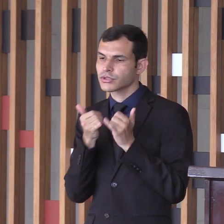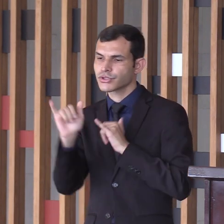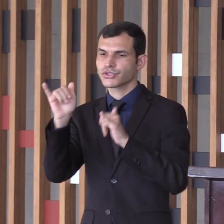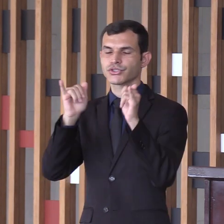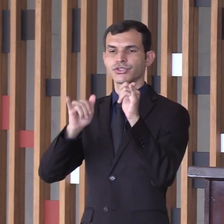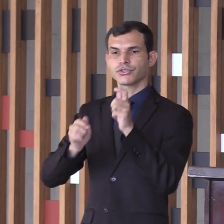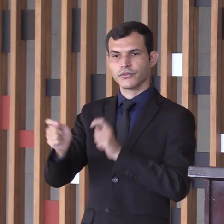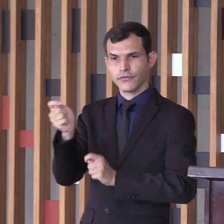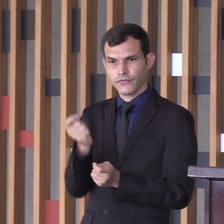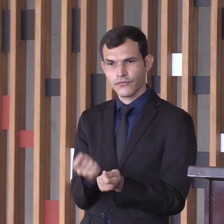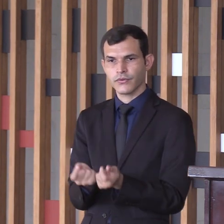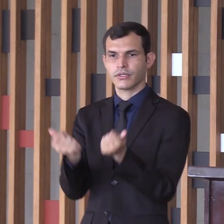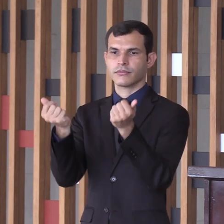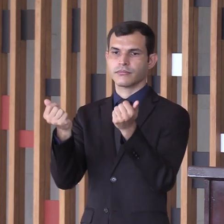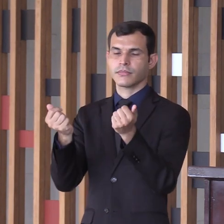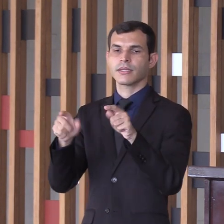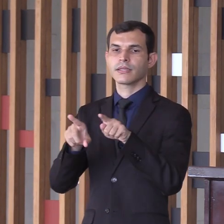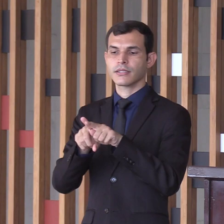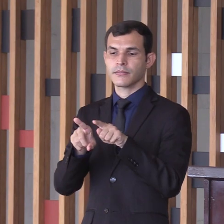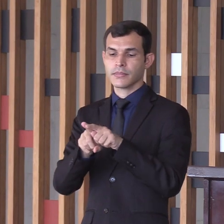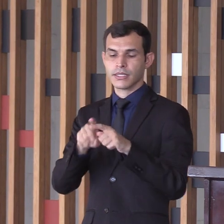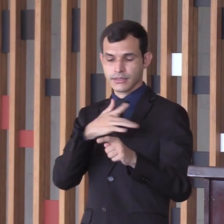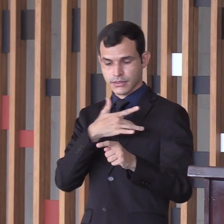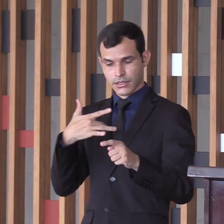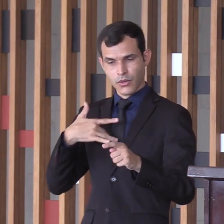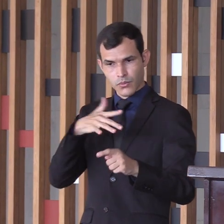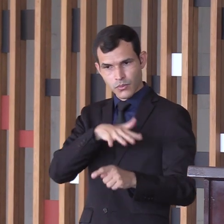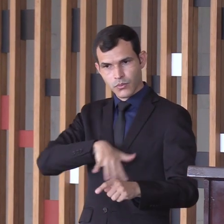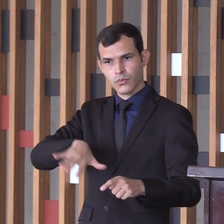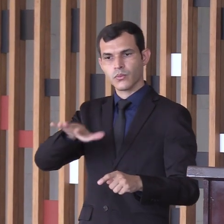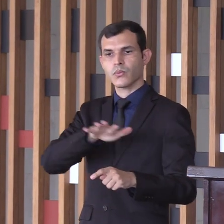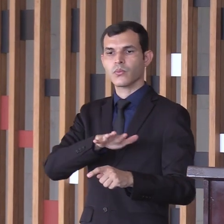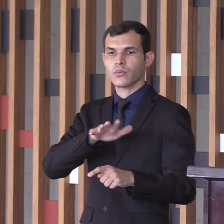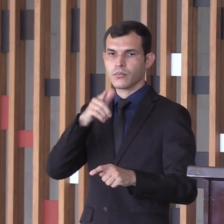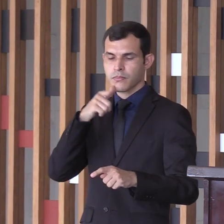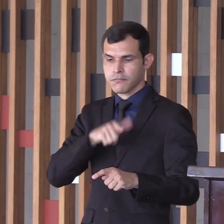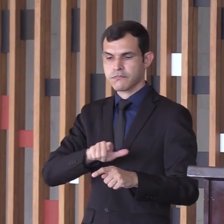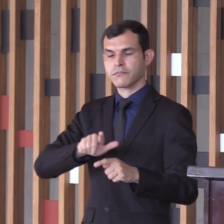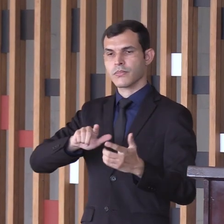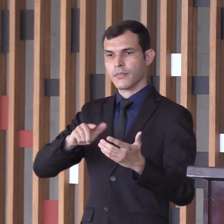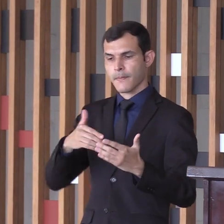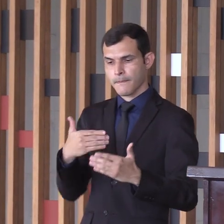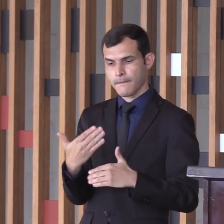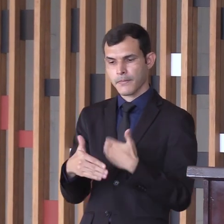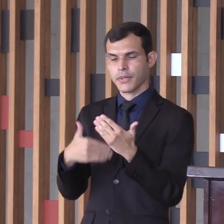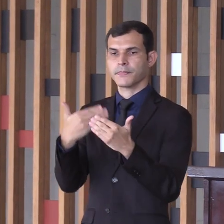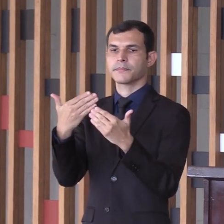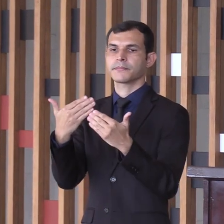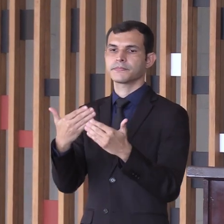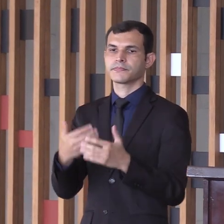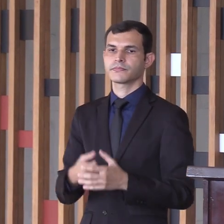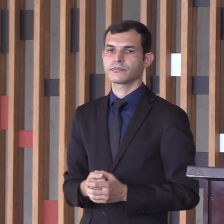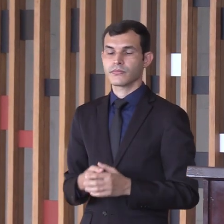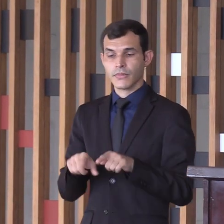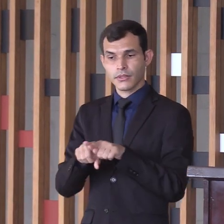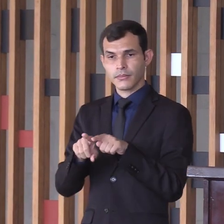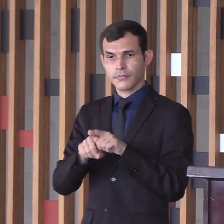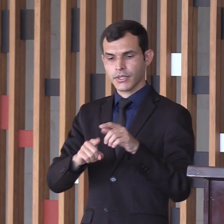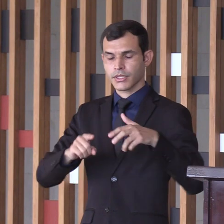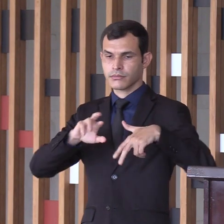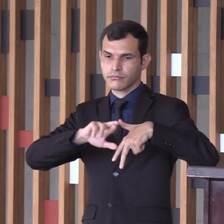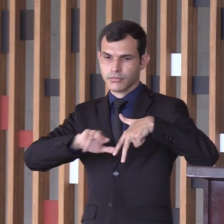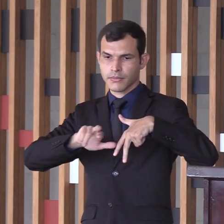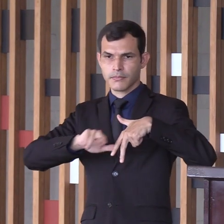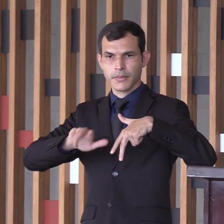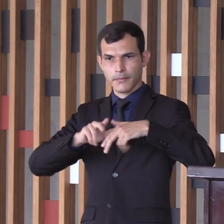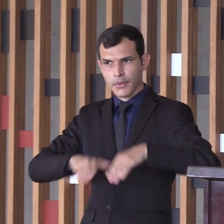saúde e a recuperação econômica da pandemia e a igualdade de gênero. A Organização Internacional